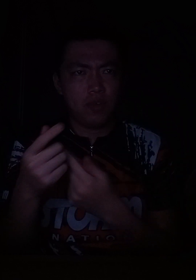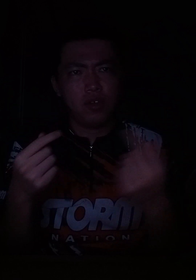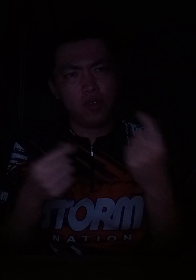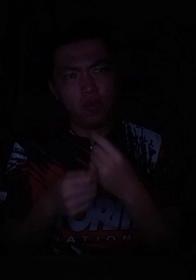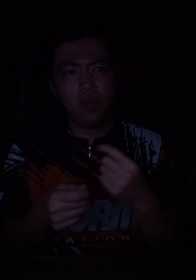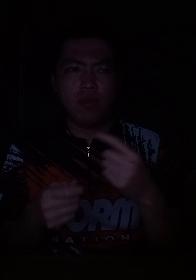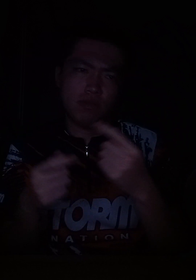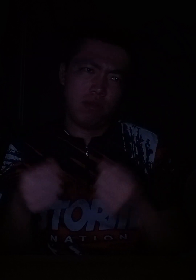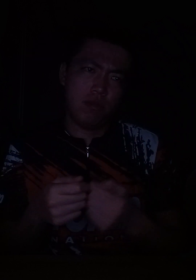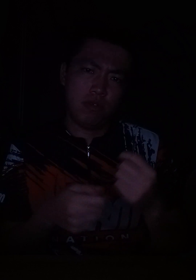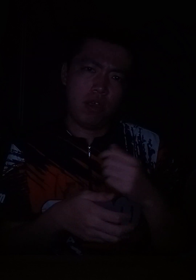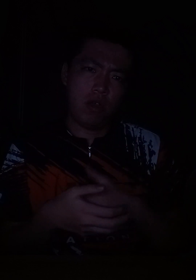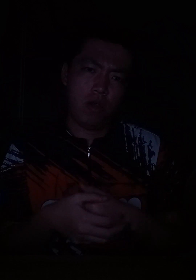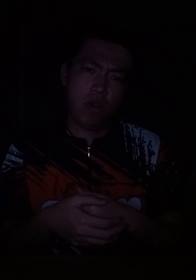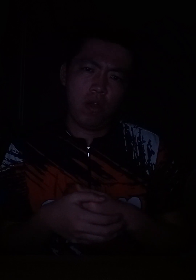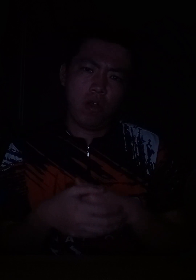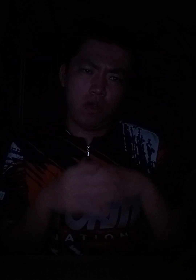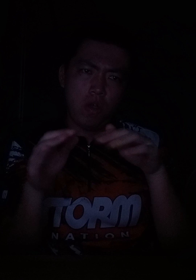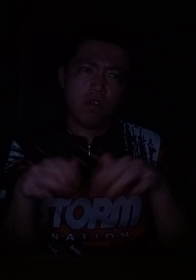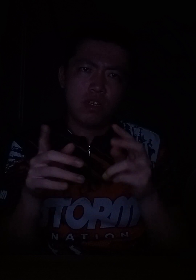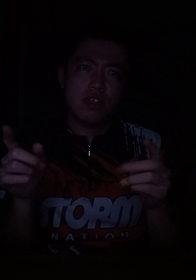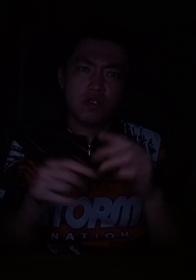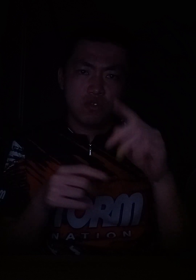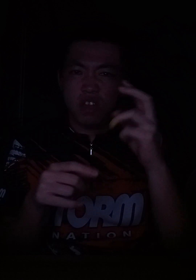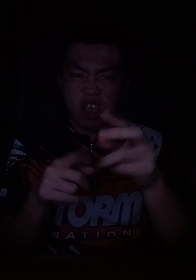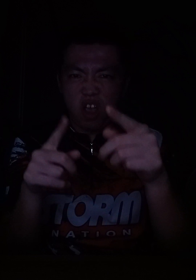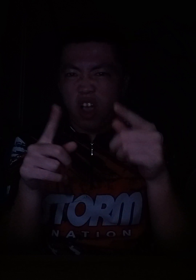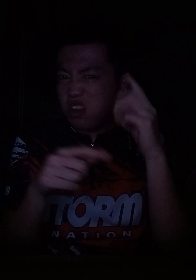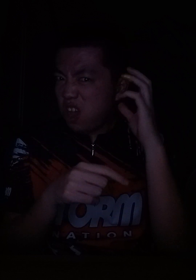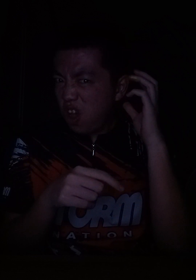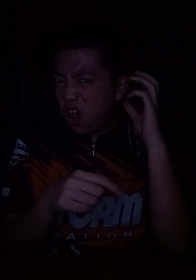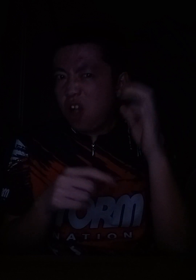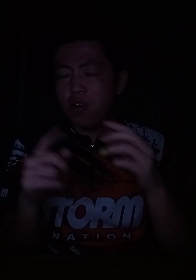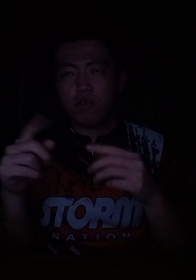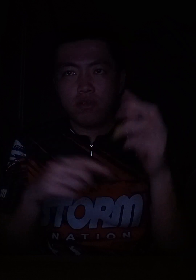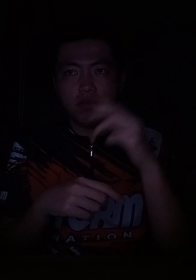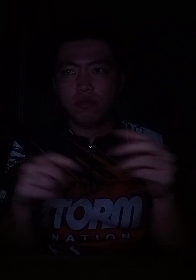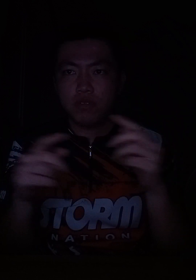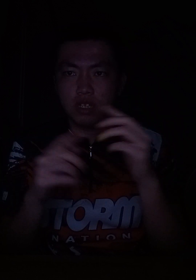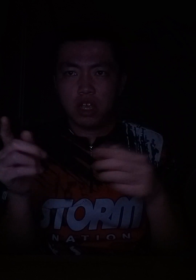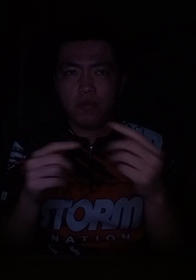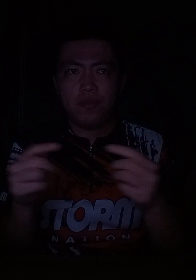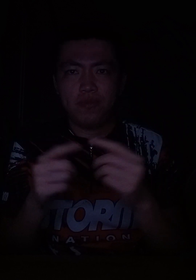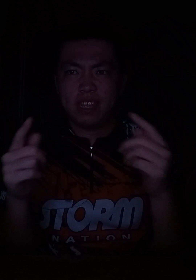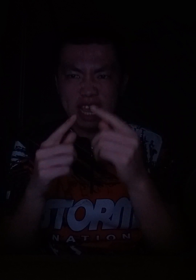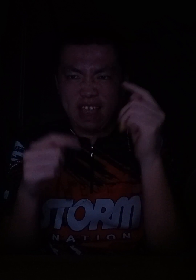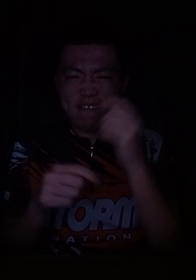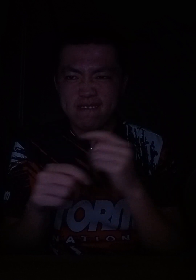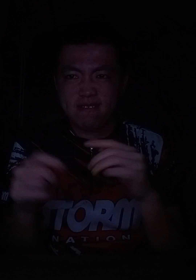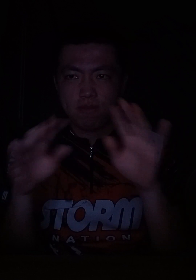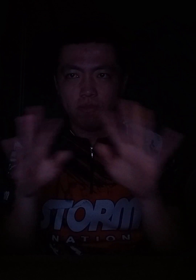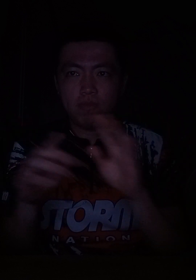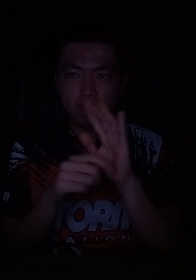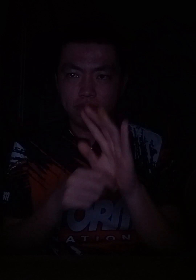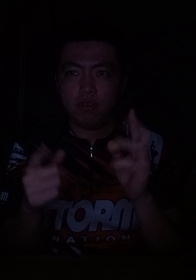다쳐서 병원으로 옮겨졌는데 이 여성은 휴대전화 소리가 크다며 다른 승객이 항의를 하자 난동을 부린 걸로 파악됐습니다.